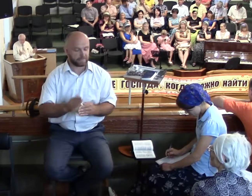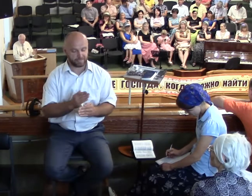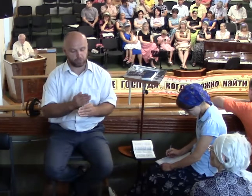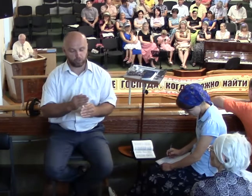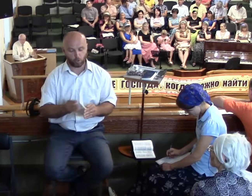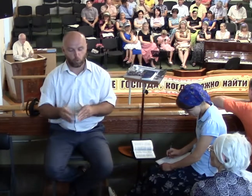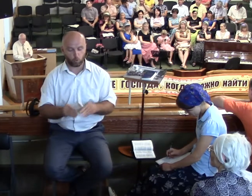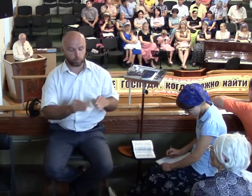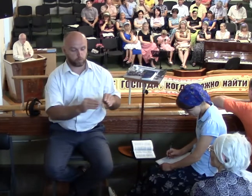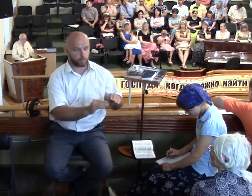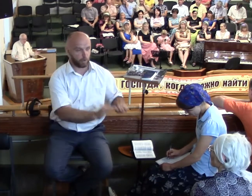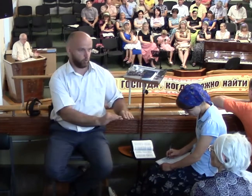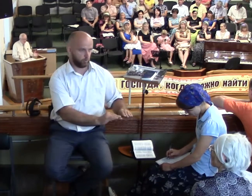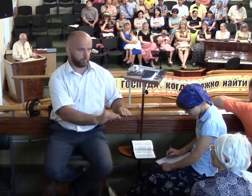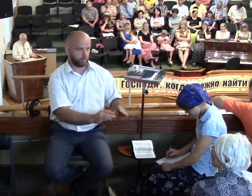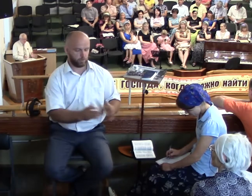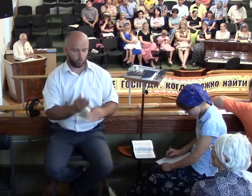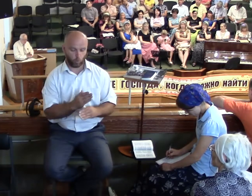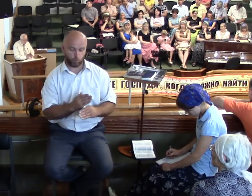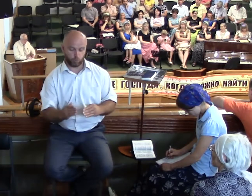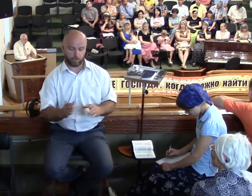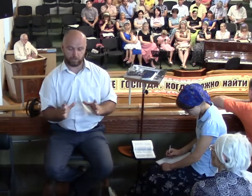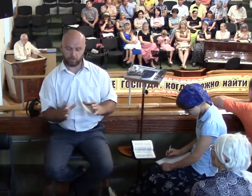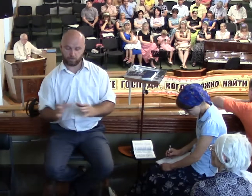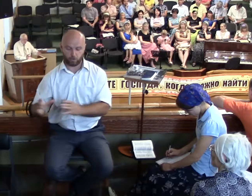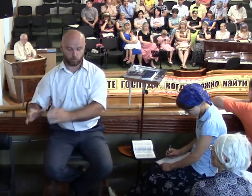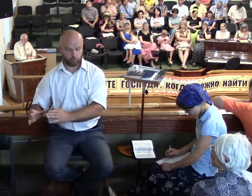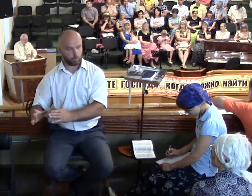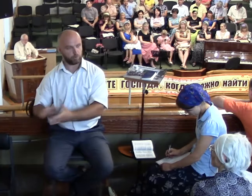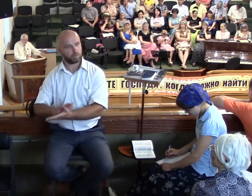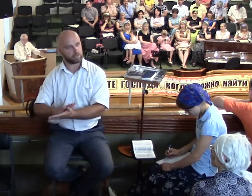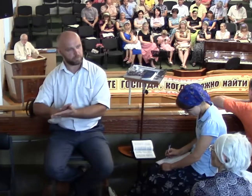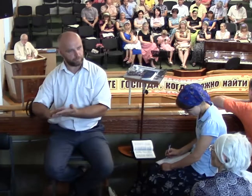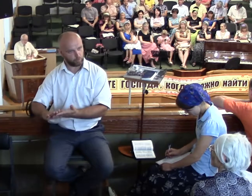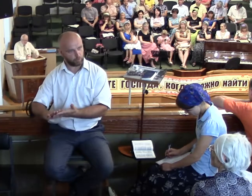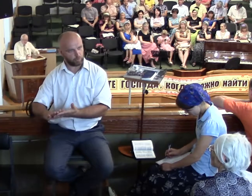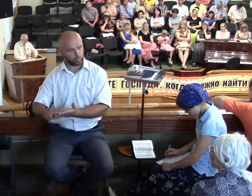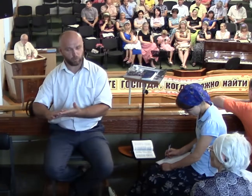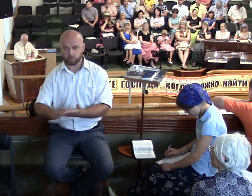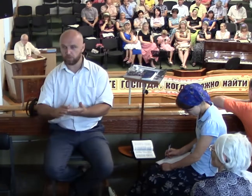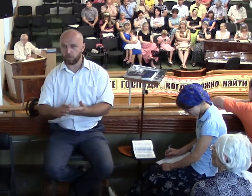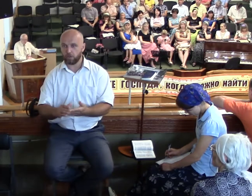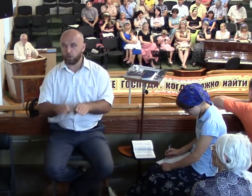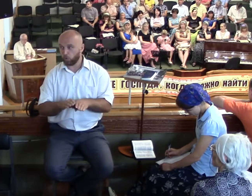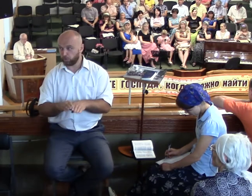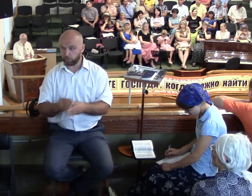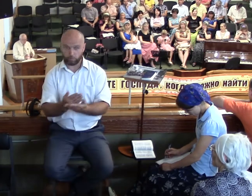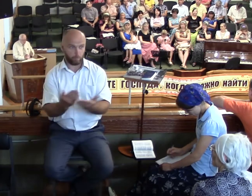это простое слово, оно значит отделенный. Святой отделенный, выделенный, отделенный,